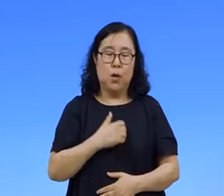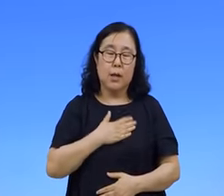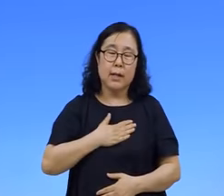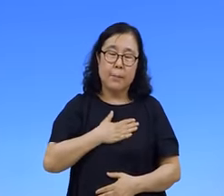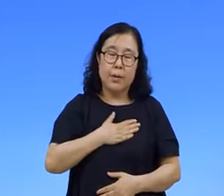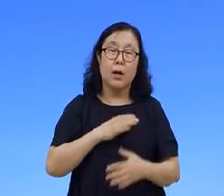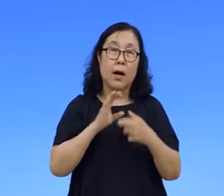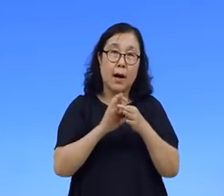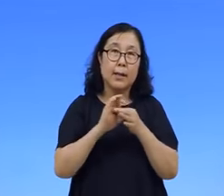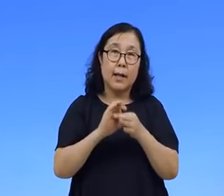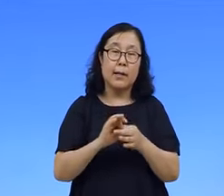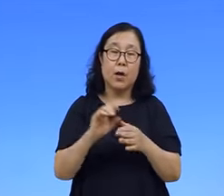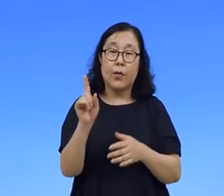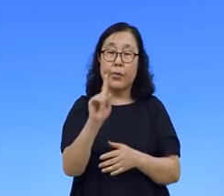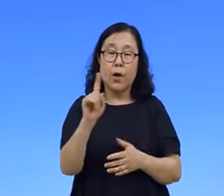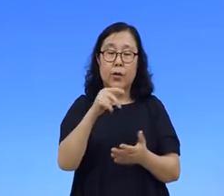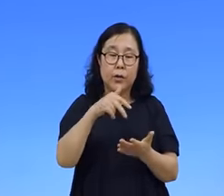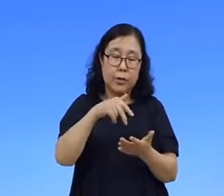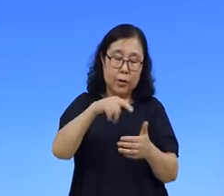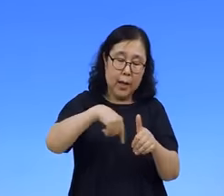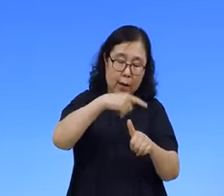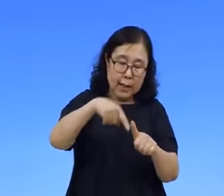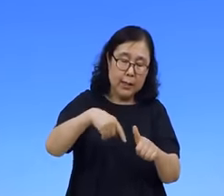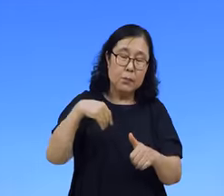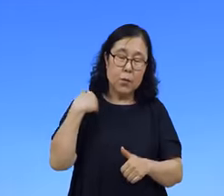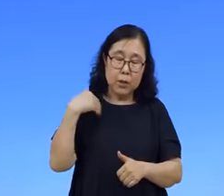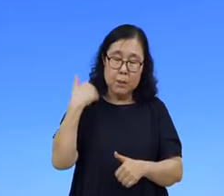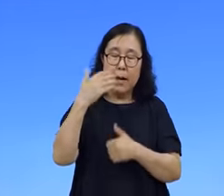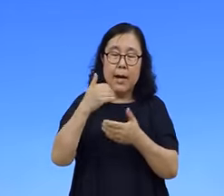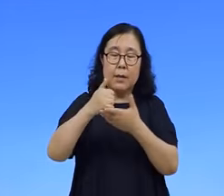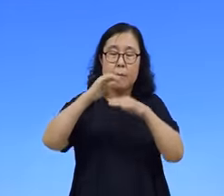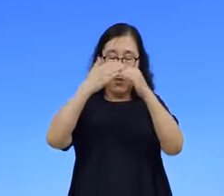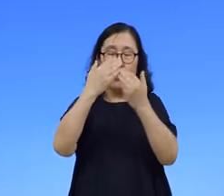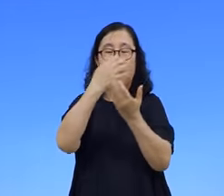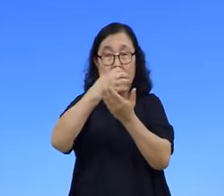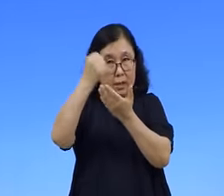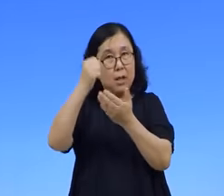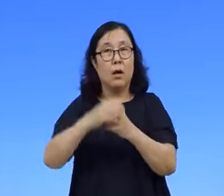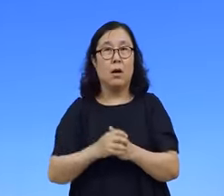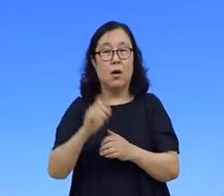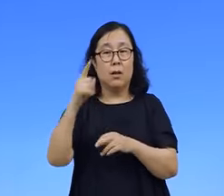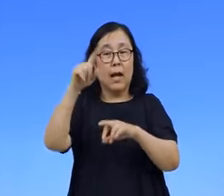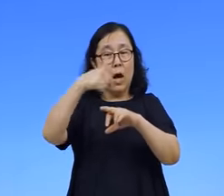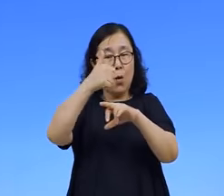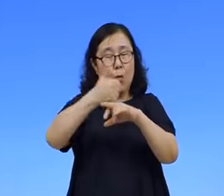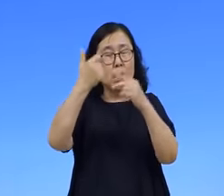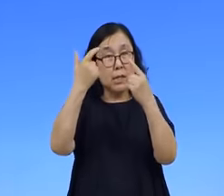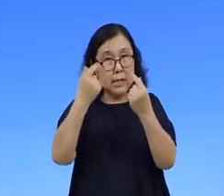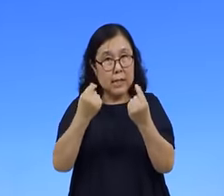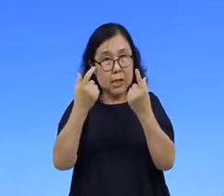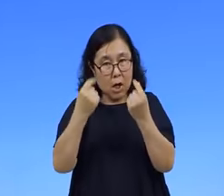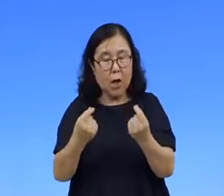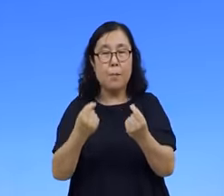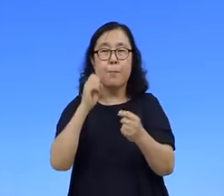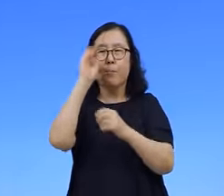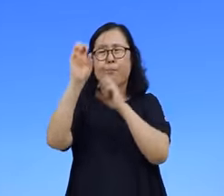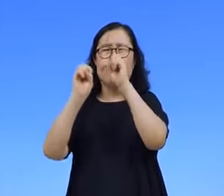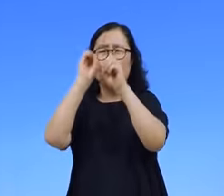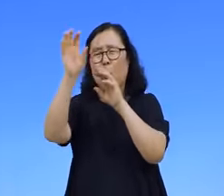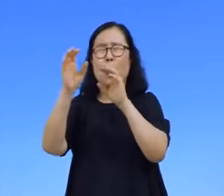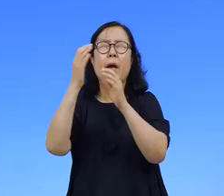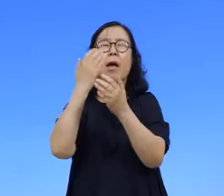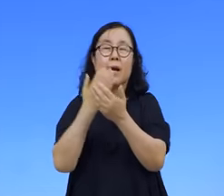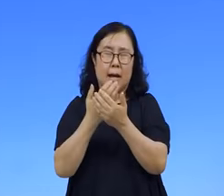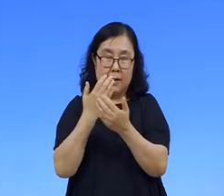분노라는 감정과 관련해서 어떤 상황에 놓여 있는지 모르지만 하나님은 다 받으세요. 여러분 다윗처럼 하나님께 그것을 쏟아